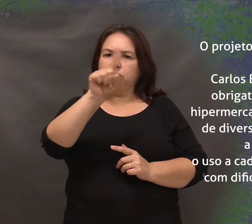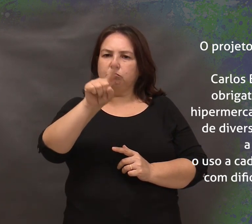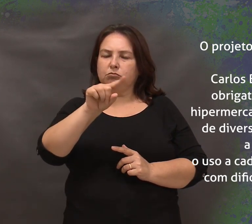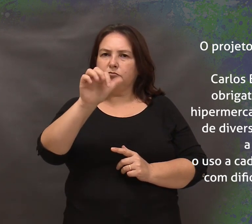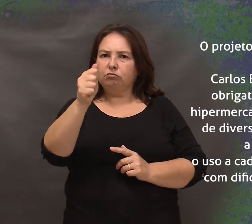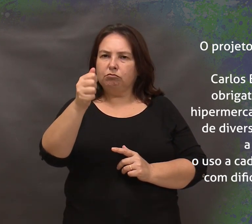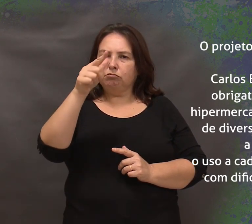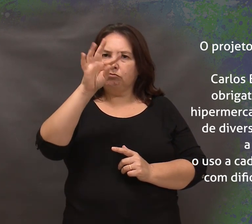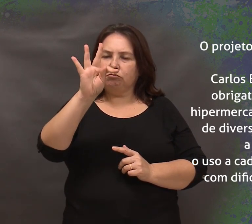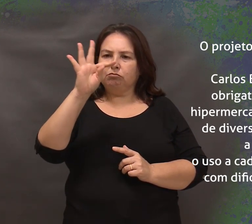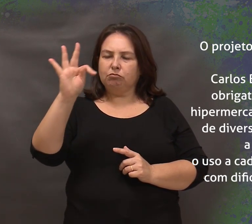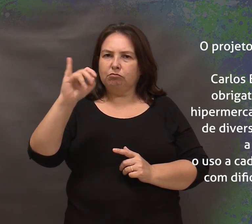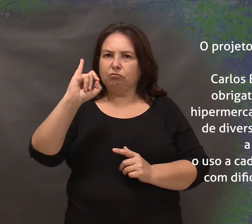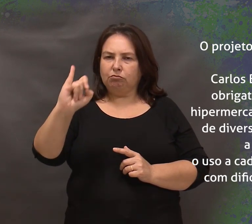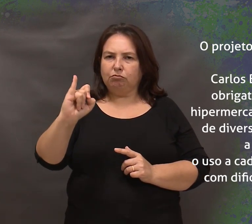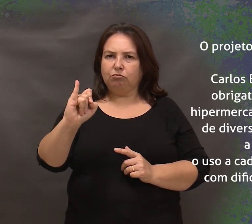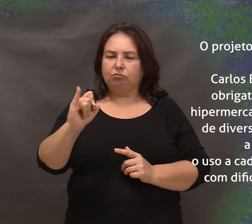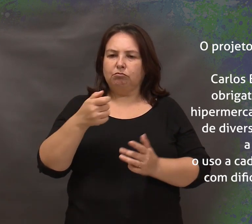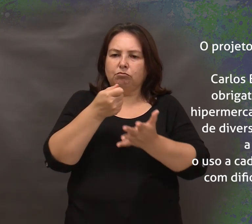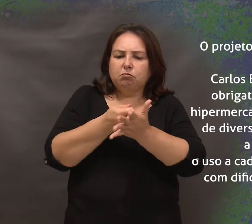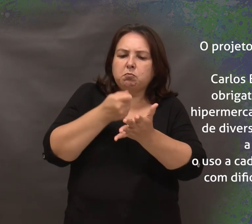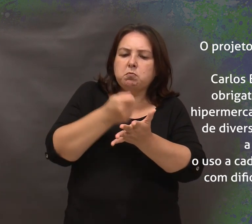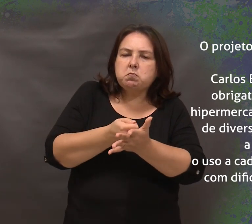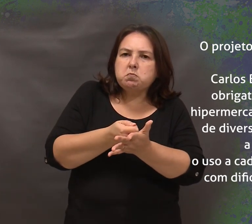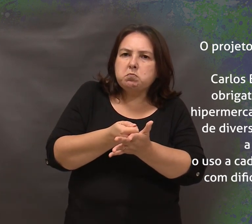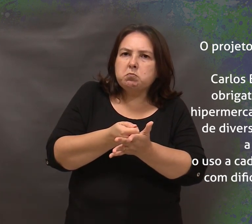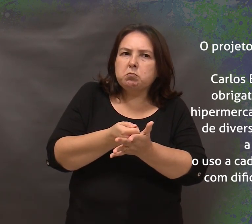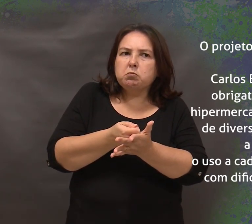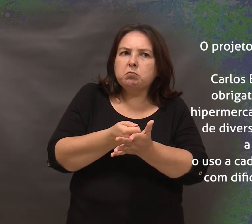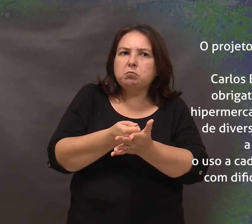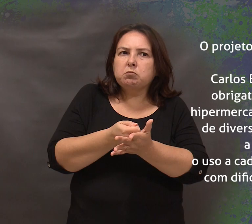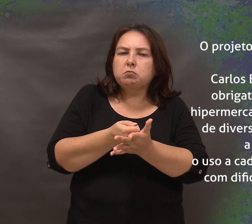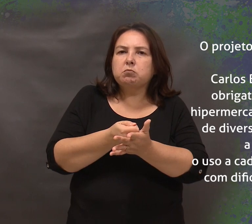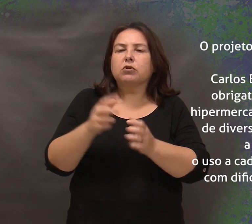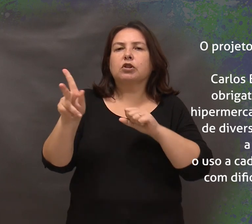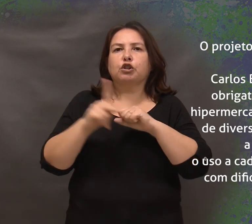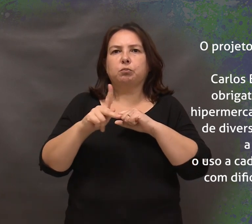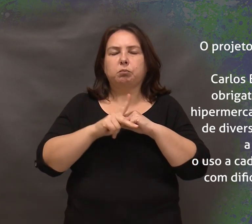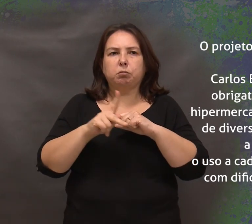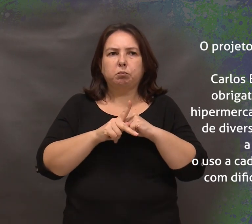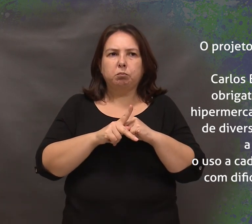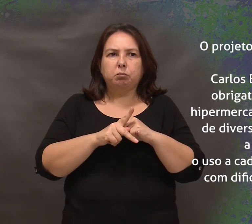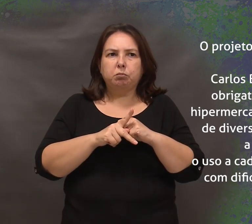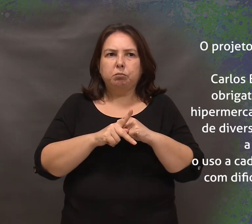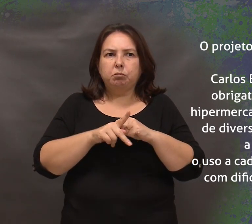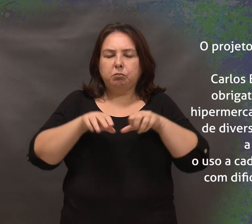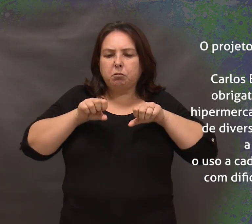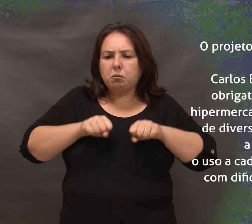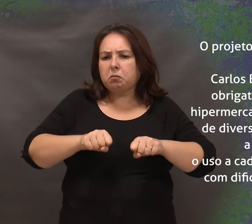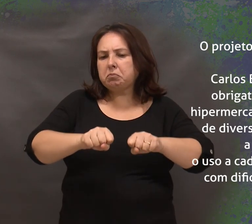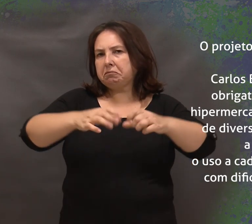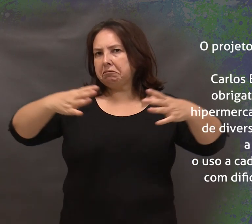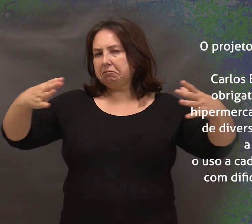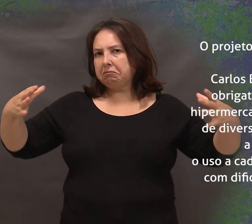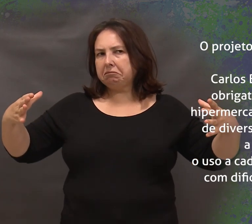dispõe sobre a obrigatoriedade de shoppings, hipermercados e, e empreendimentos de